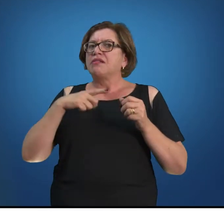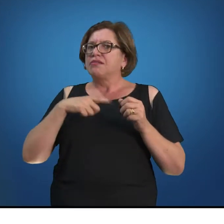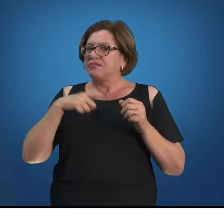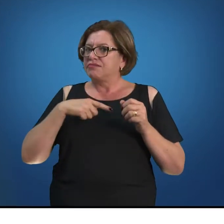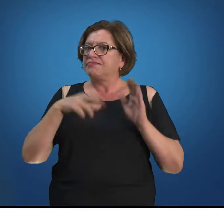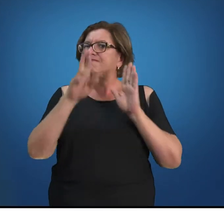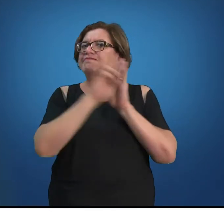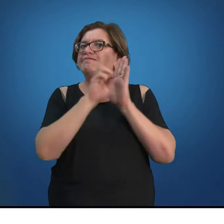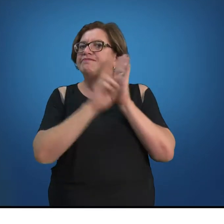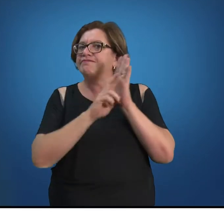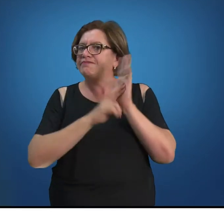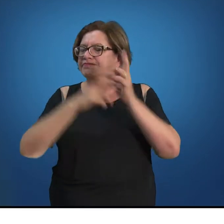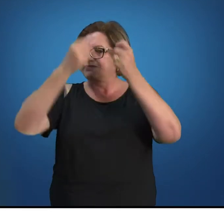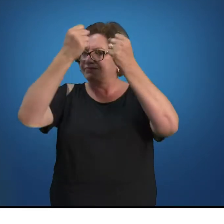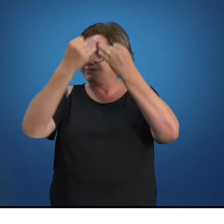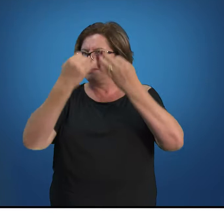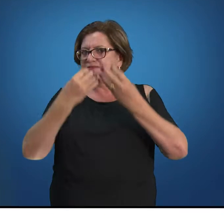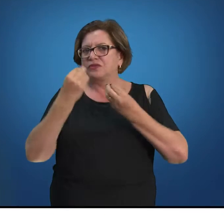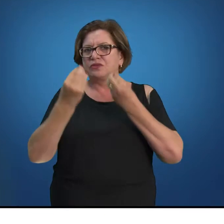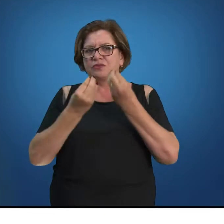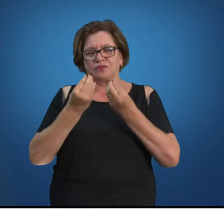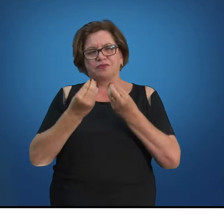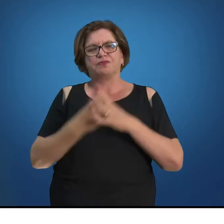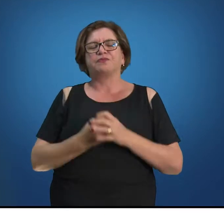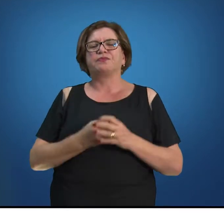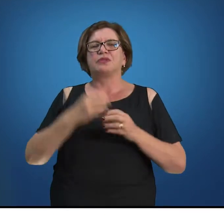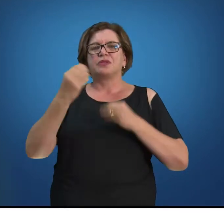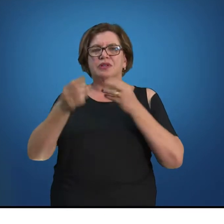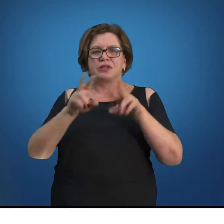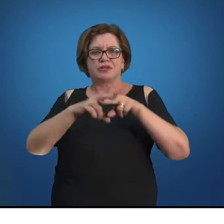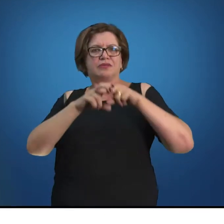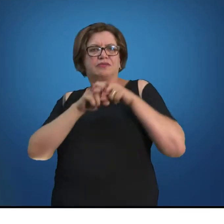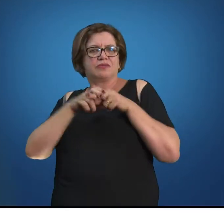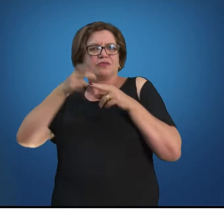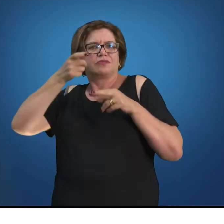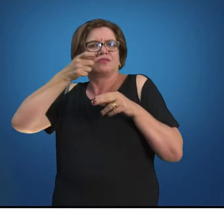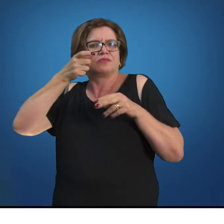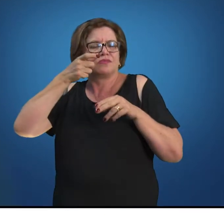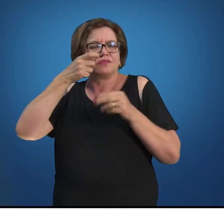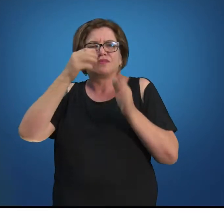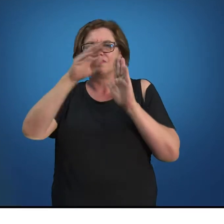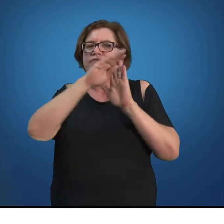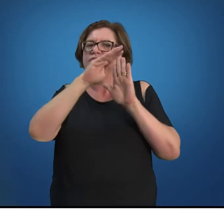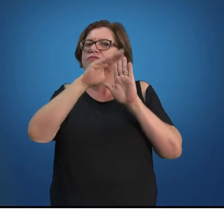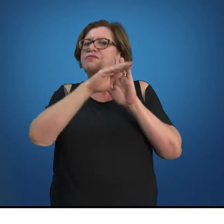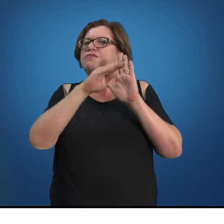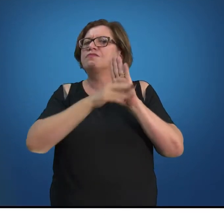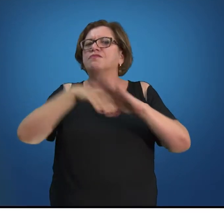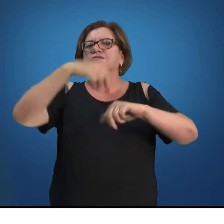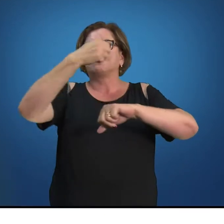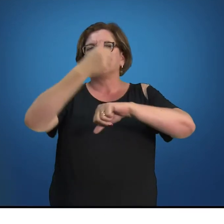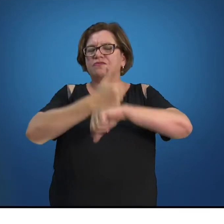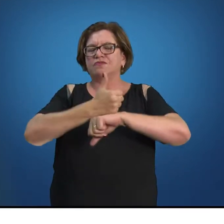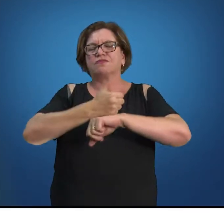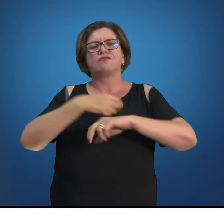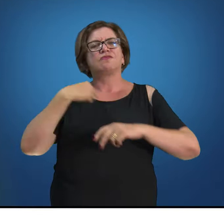algumas descrições. Portanto, quando observamos o plano diretor, observamos